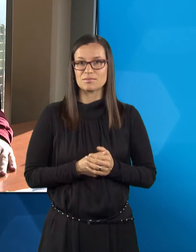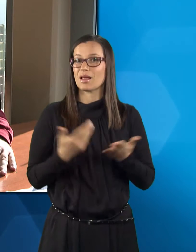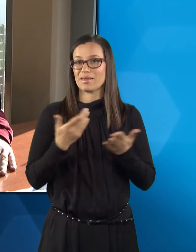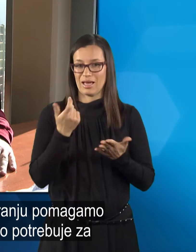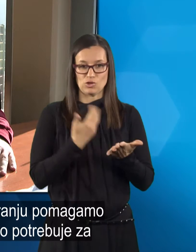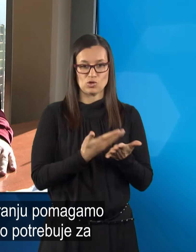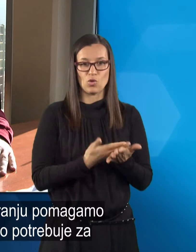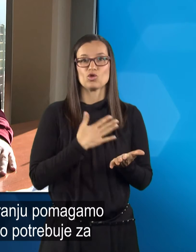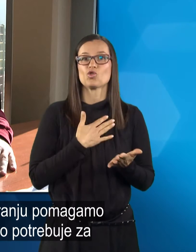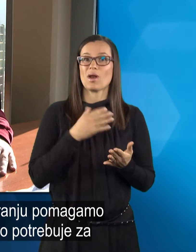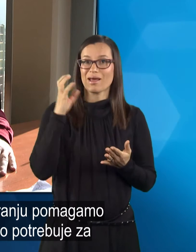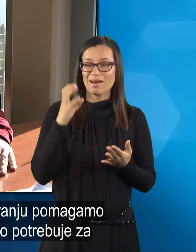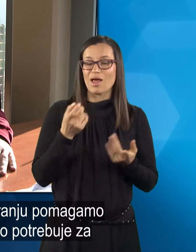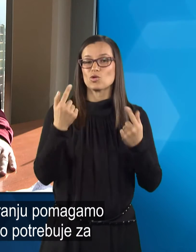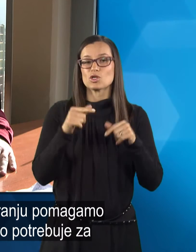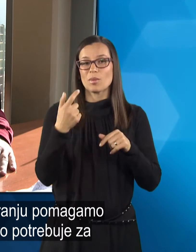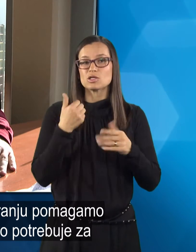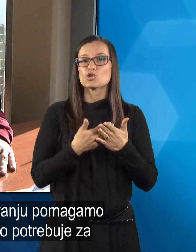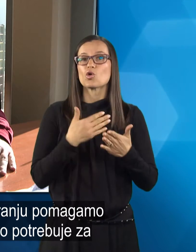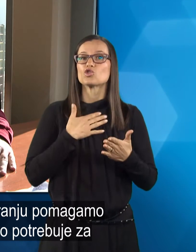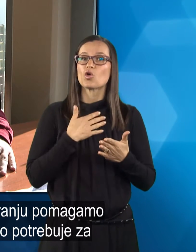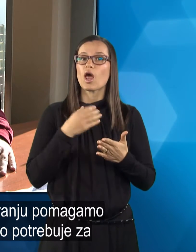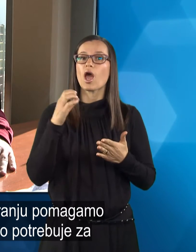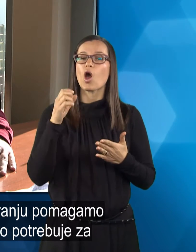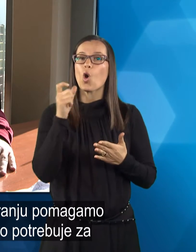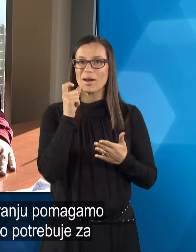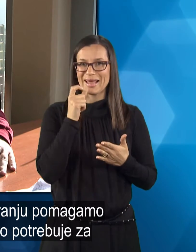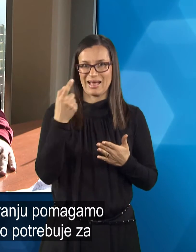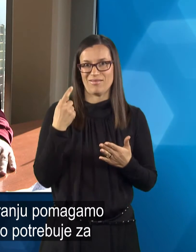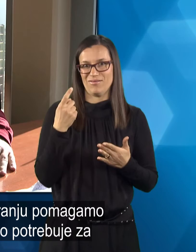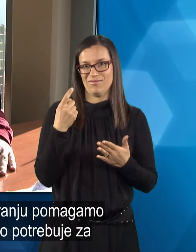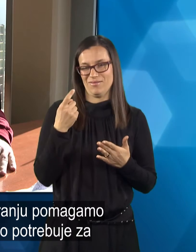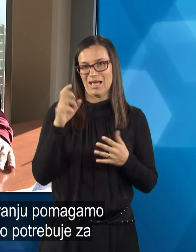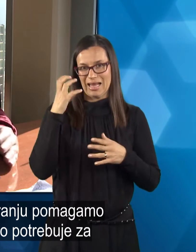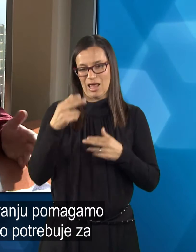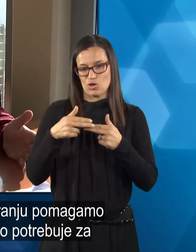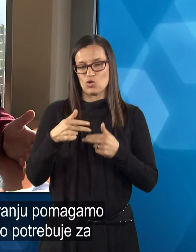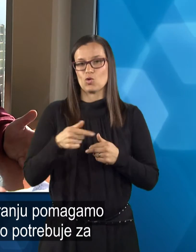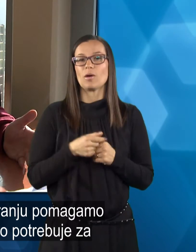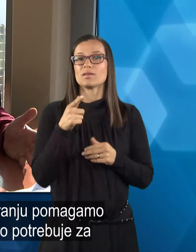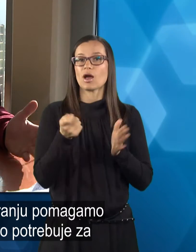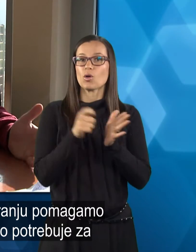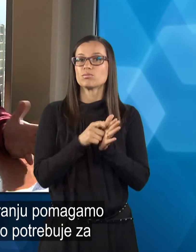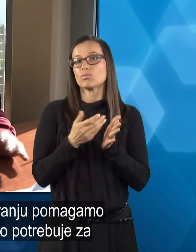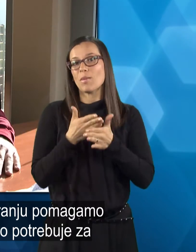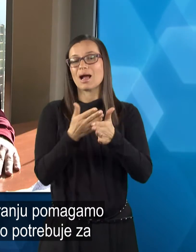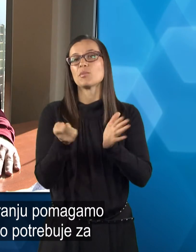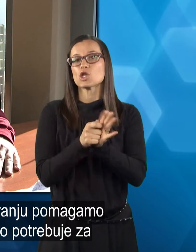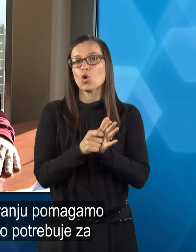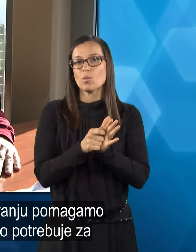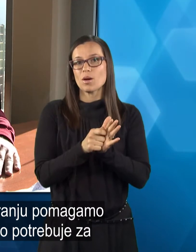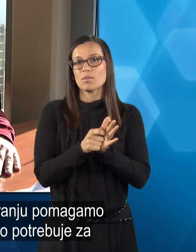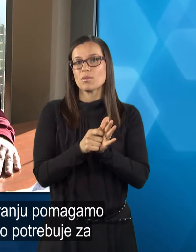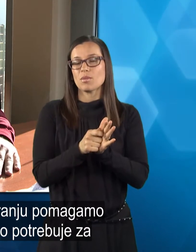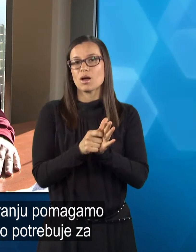Miha iz osnovne šole Kranj oziroma iz osnovne šole Orehek v Kranju. Njemu pomagamo z nakupom stojke, ki jo